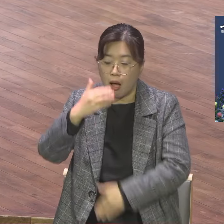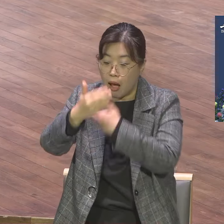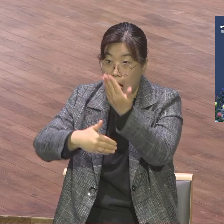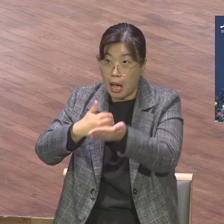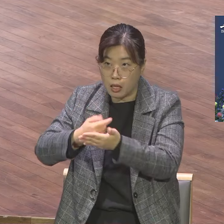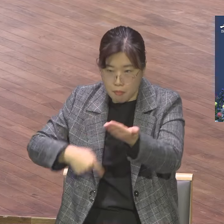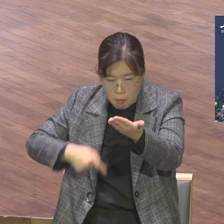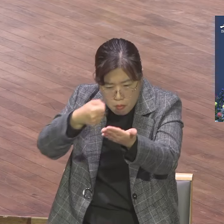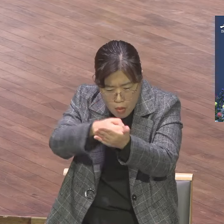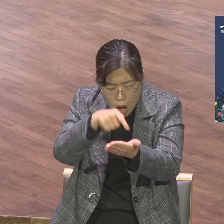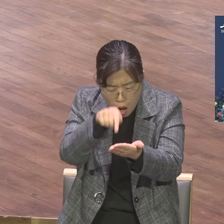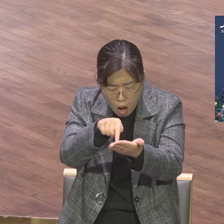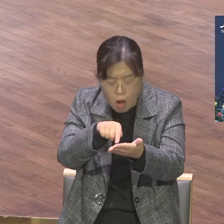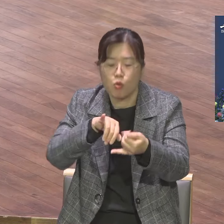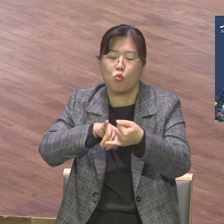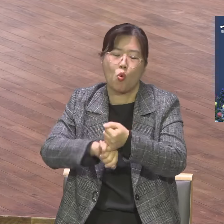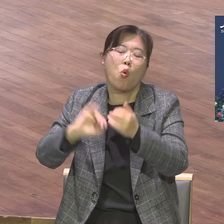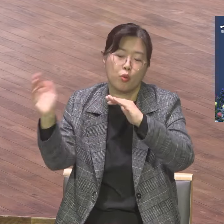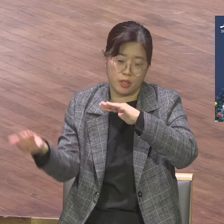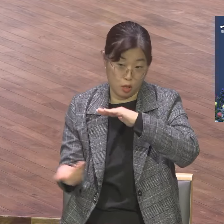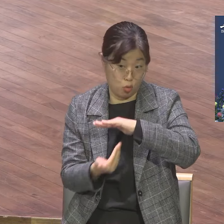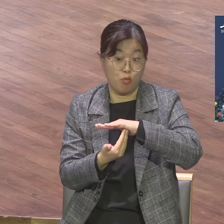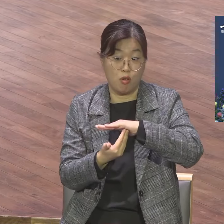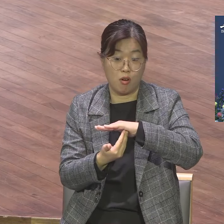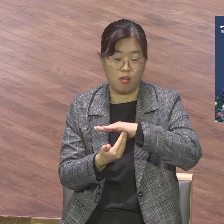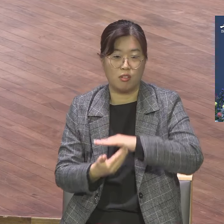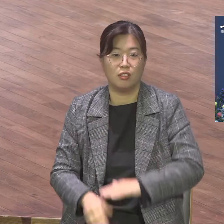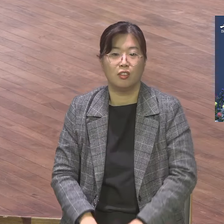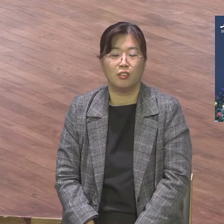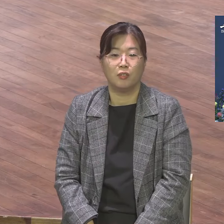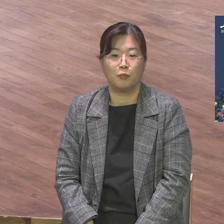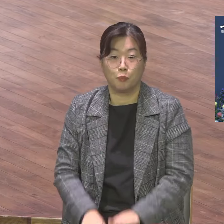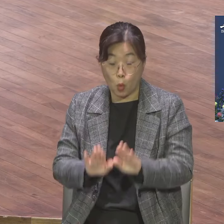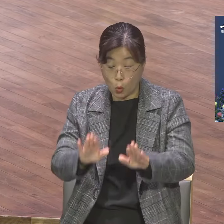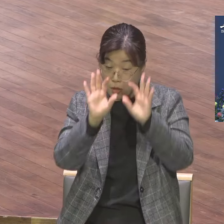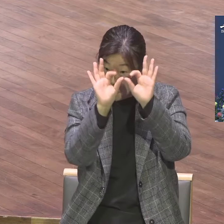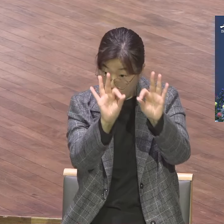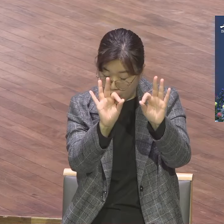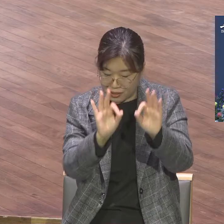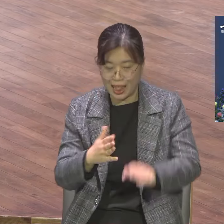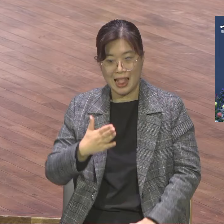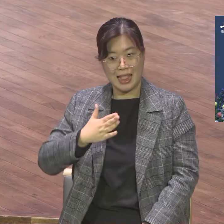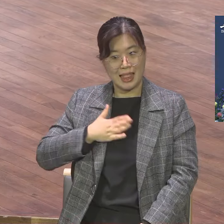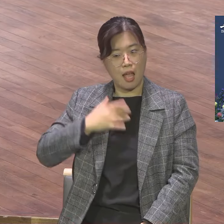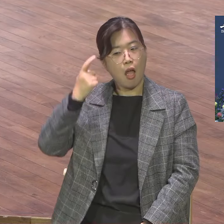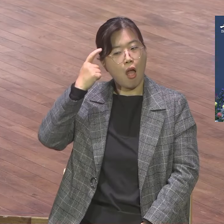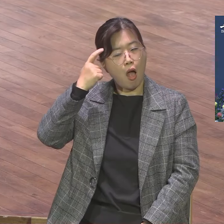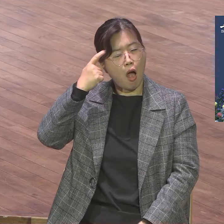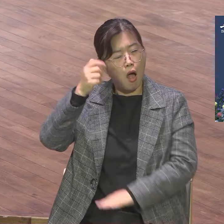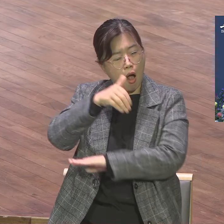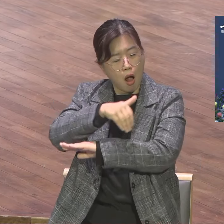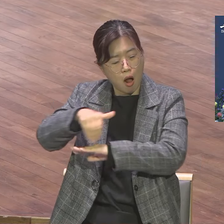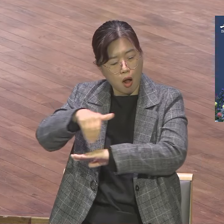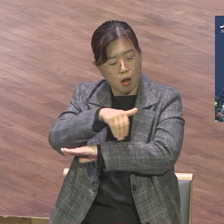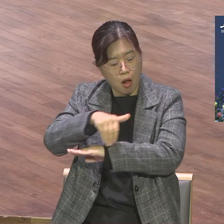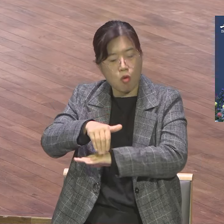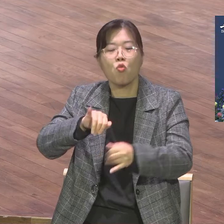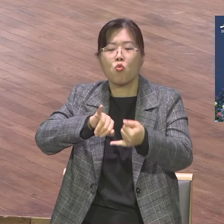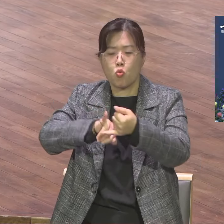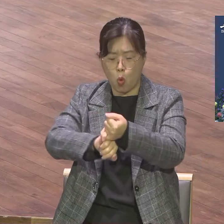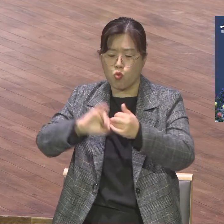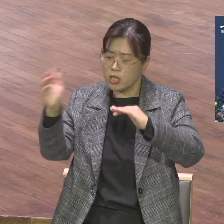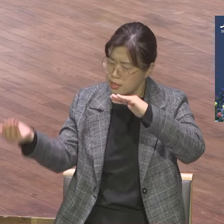이루어진다. 오늘 말씀에 보면 내가 경영한 것을 반드시 이루리라